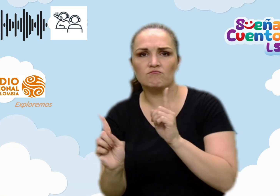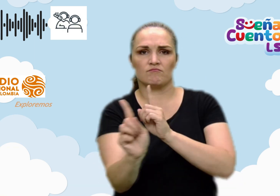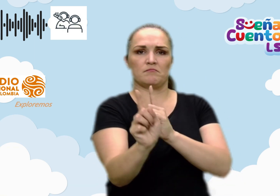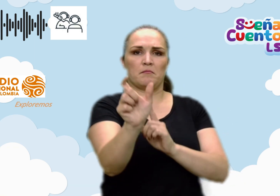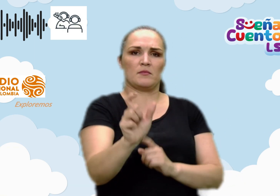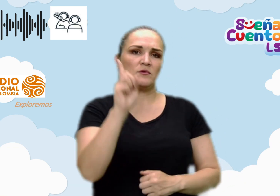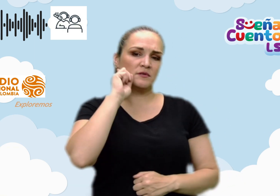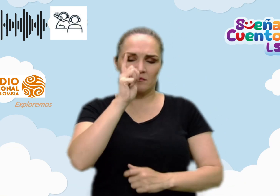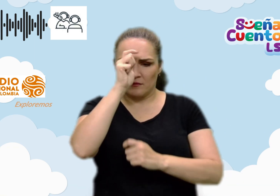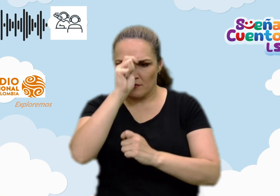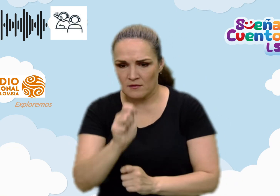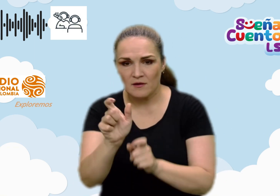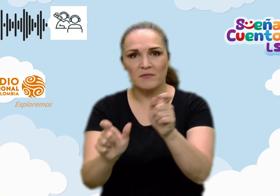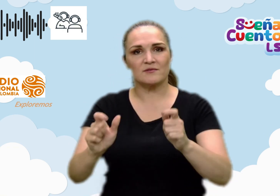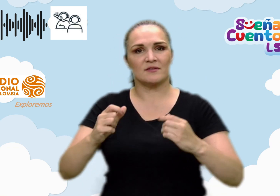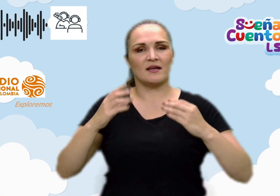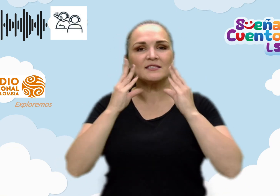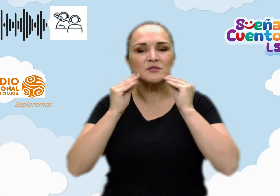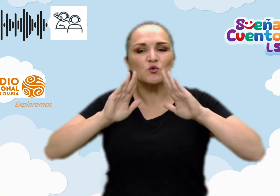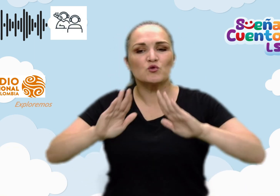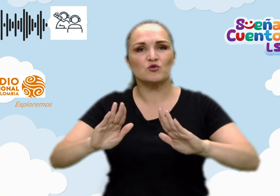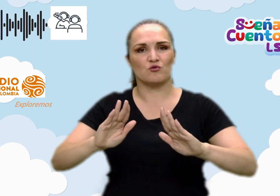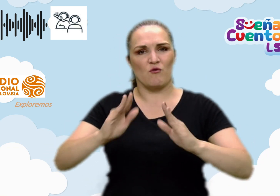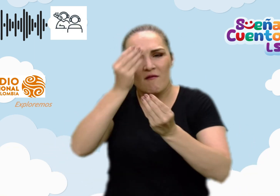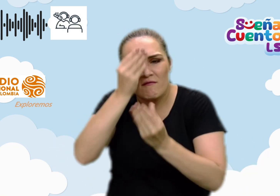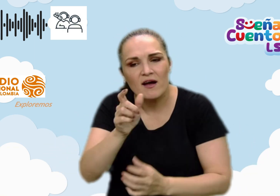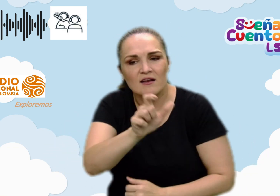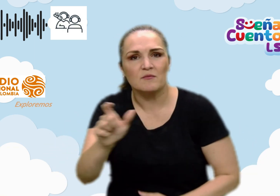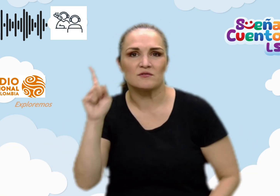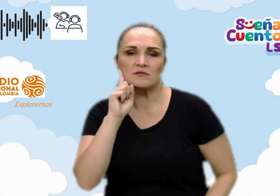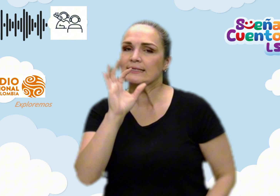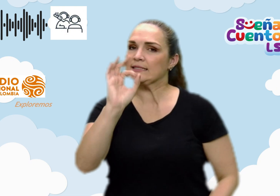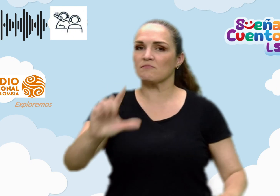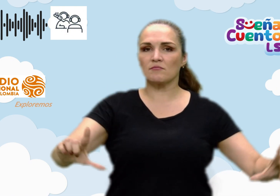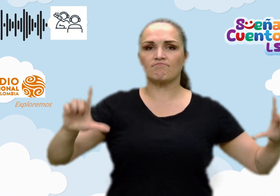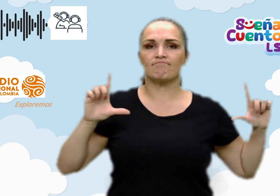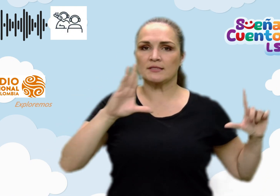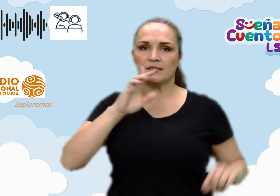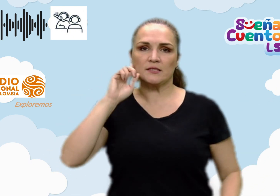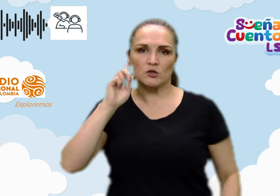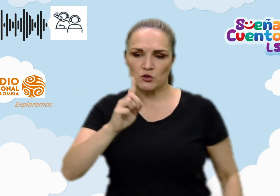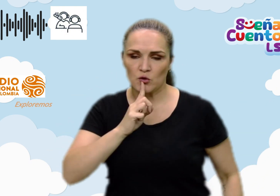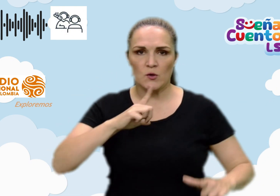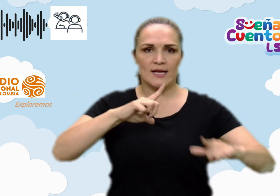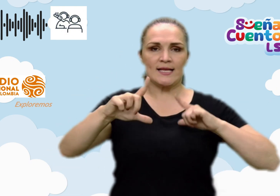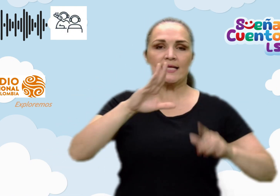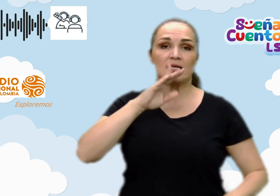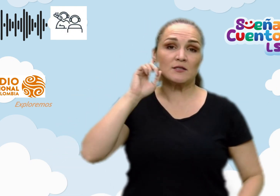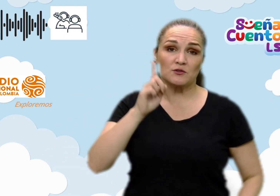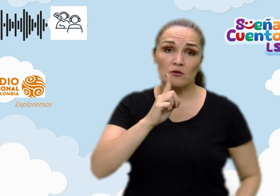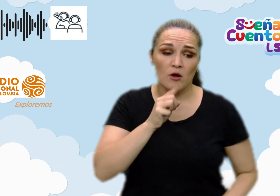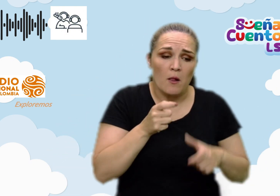y le da el lugar a los sordos. Reconoce el valor de ser y vivir como sordo. Por eso son los sordos los que aparecen, los que